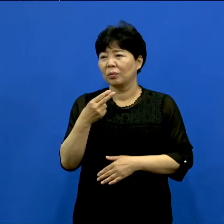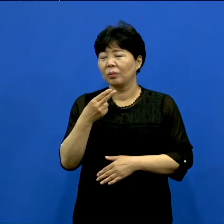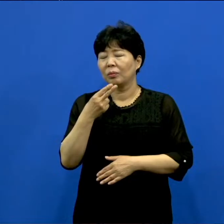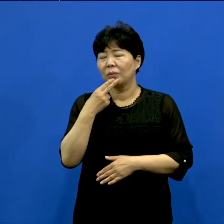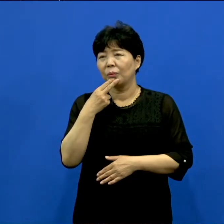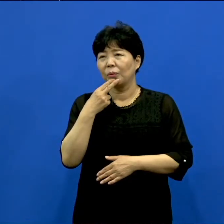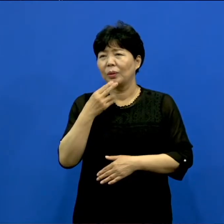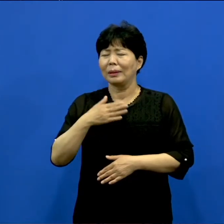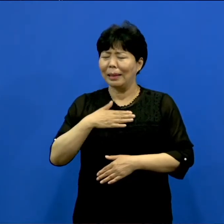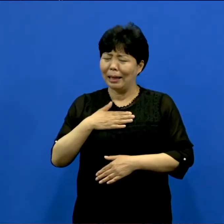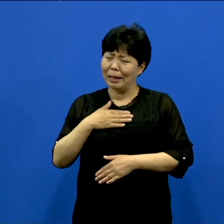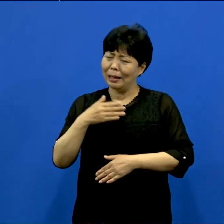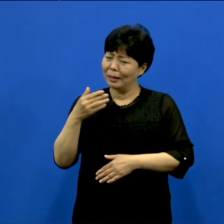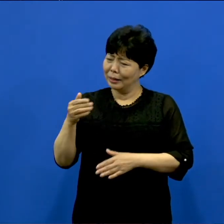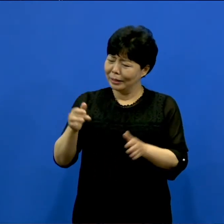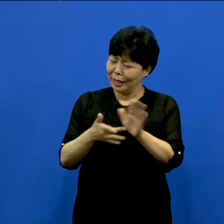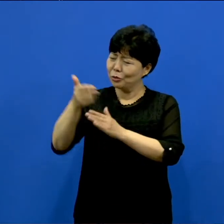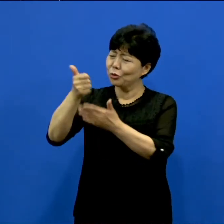거예요.